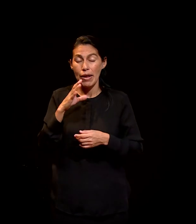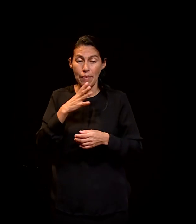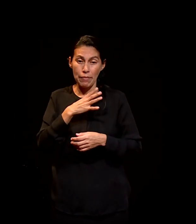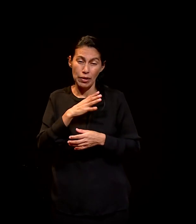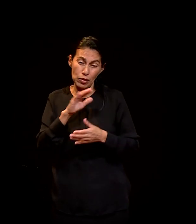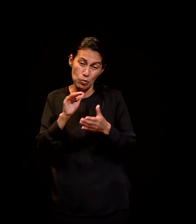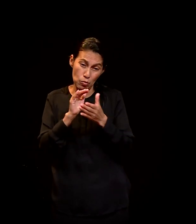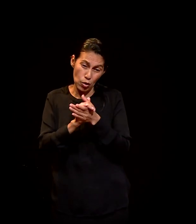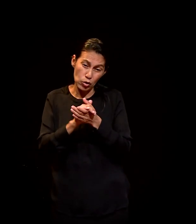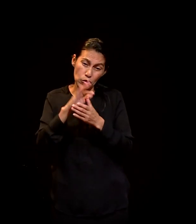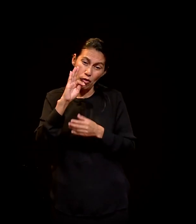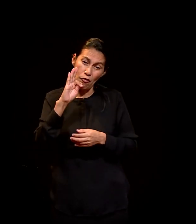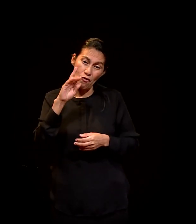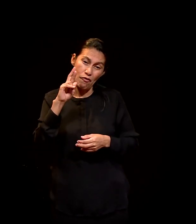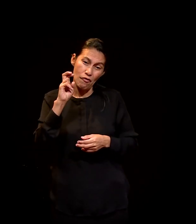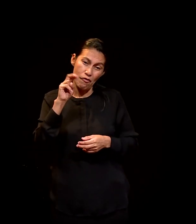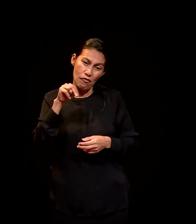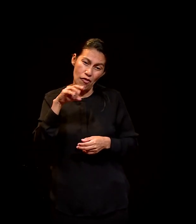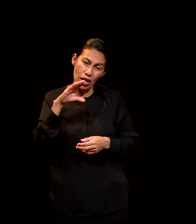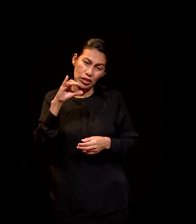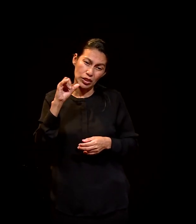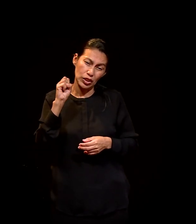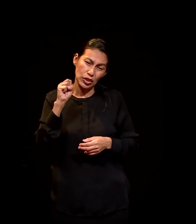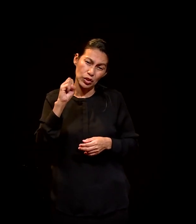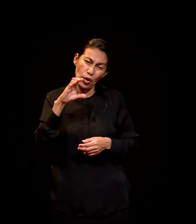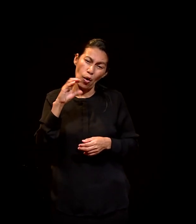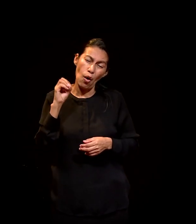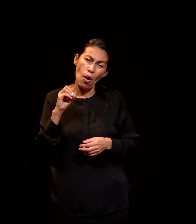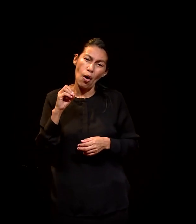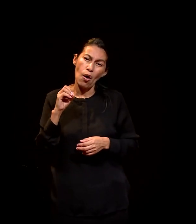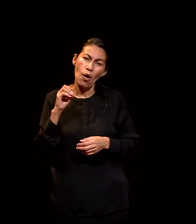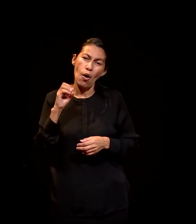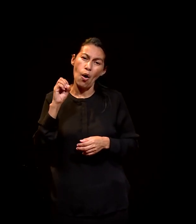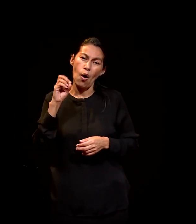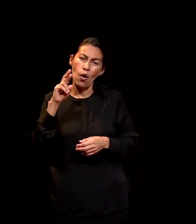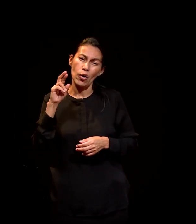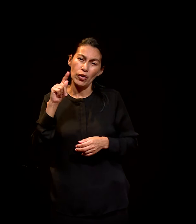y nos separa y llegó